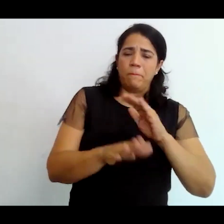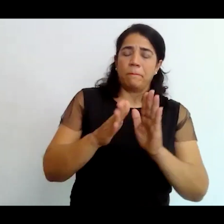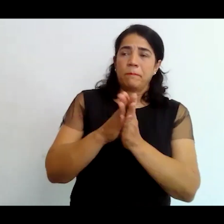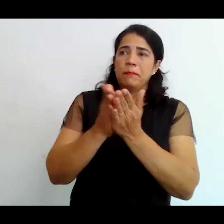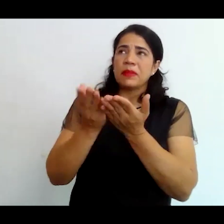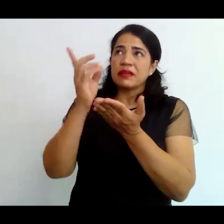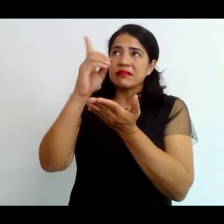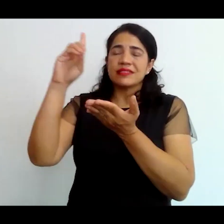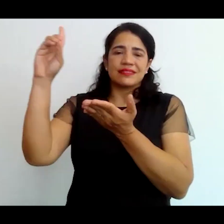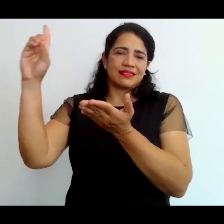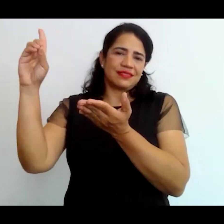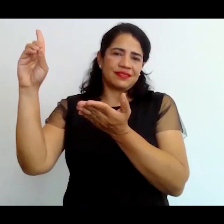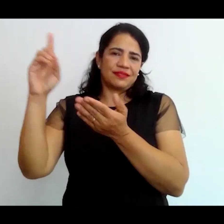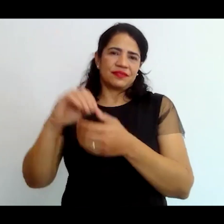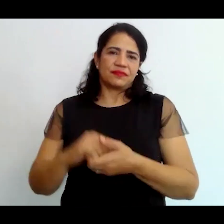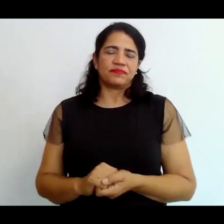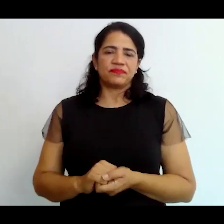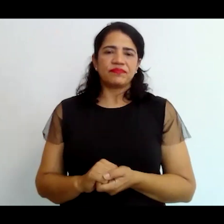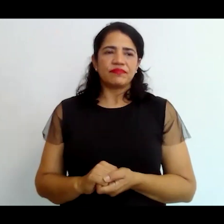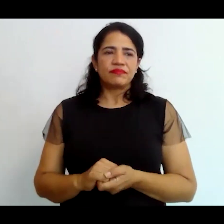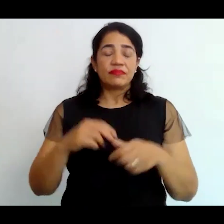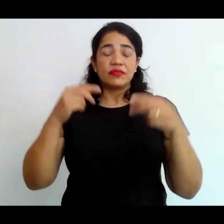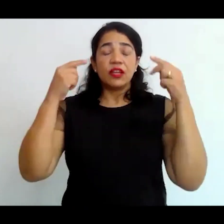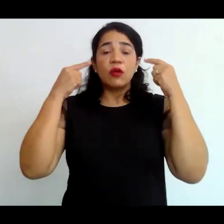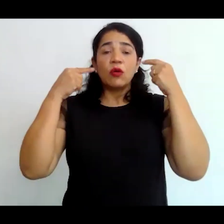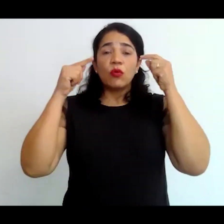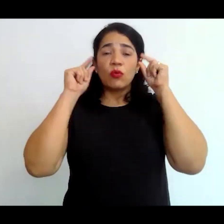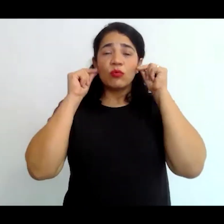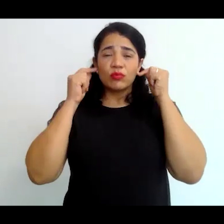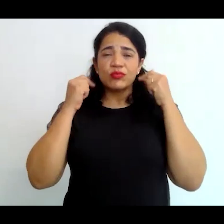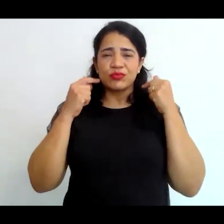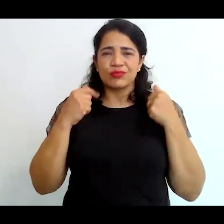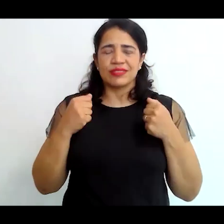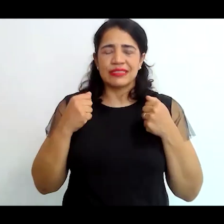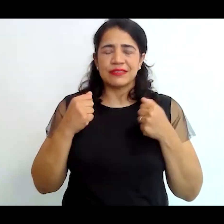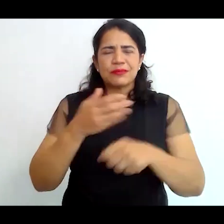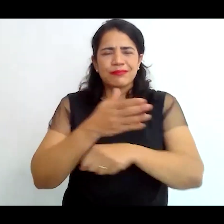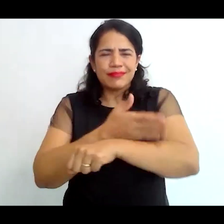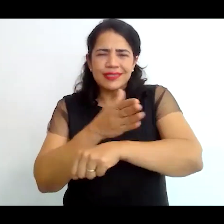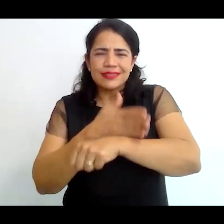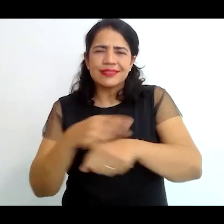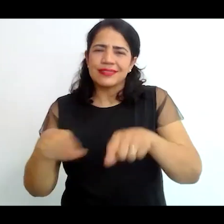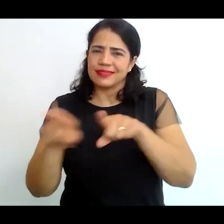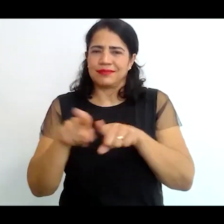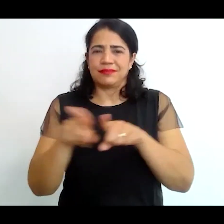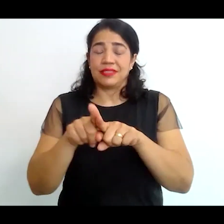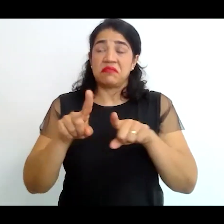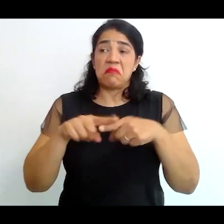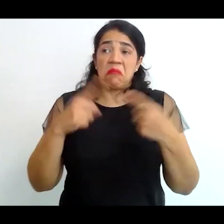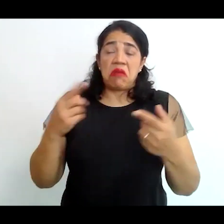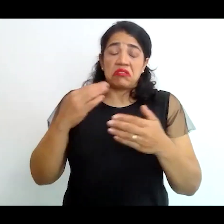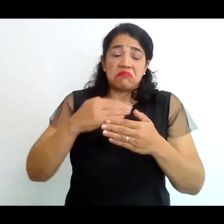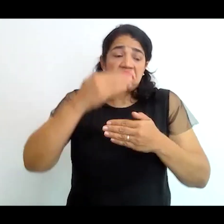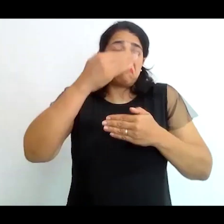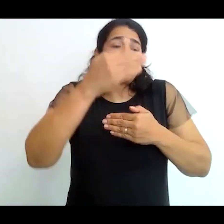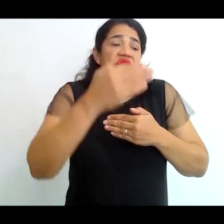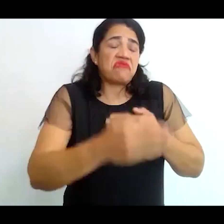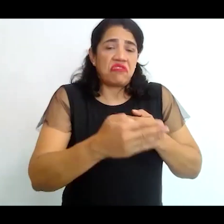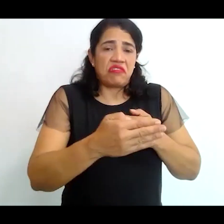modo exterior, colocam, né, filactérios, colocam, né, até aqui mesmo no fio do cabelo, tudo,